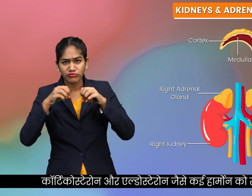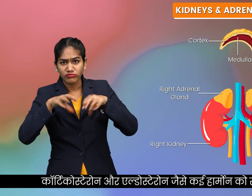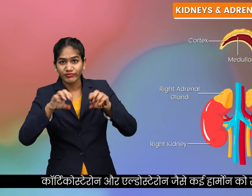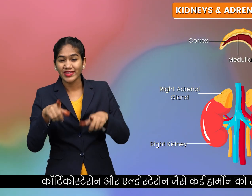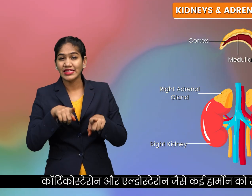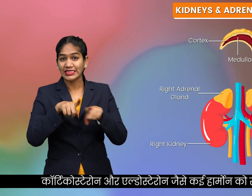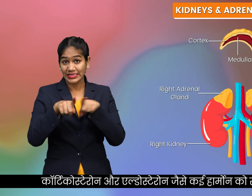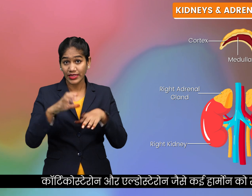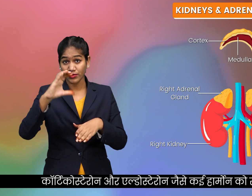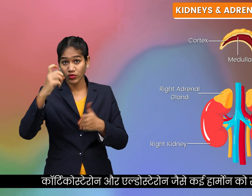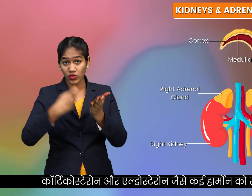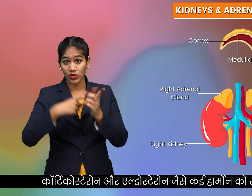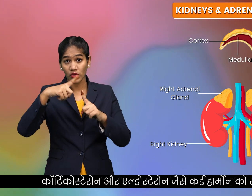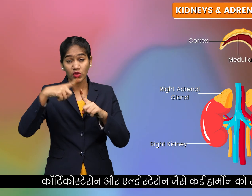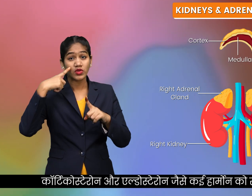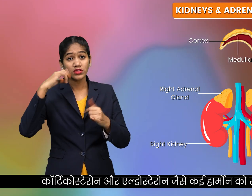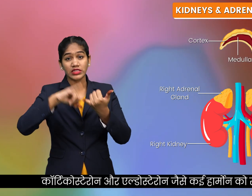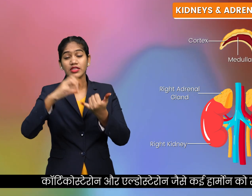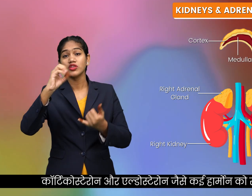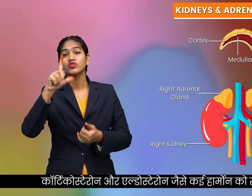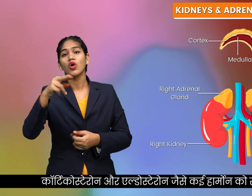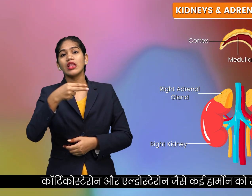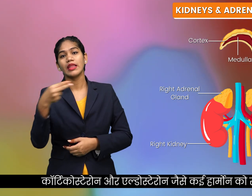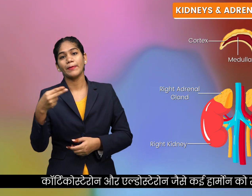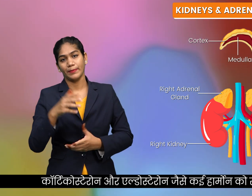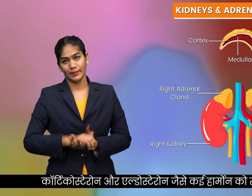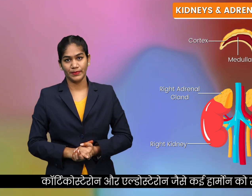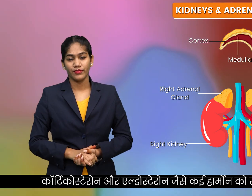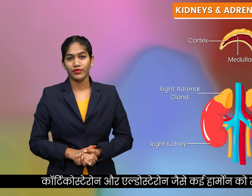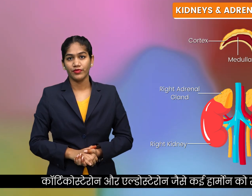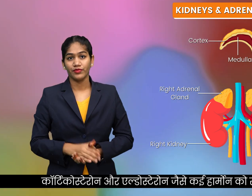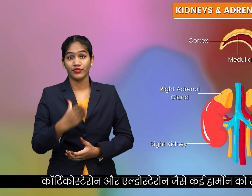कई हार्मोन को स्रावित करते हैं।